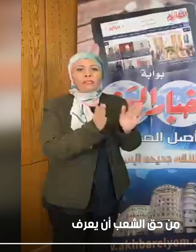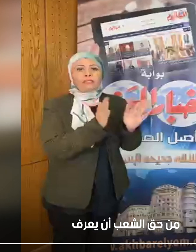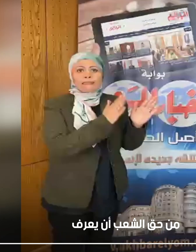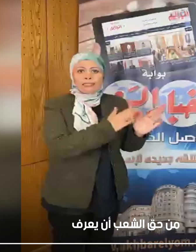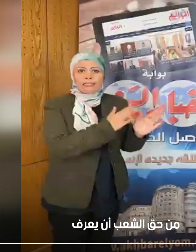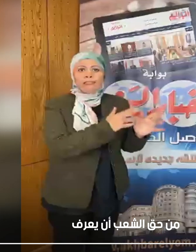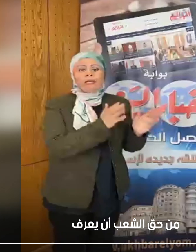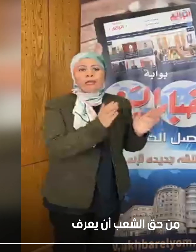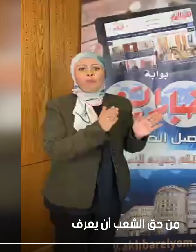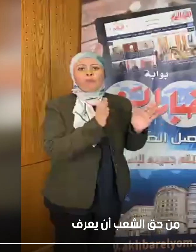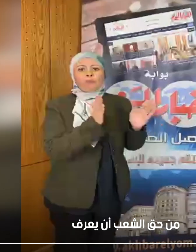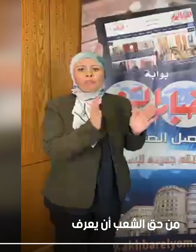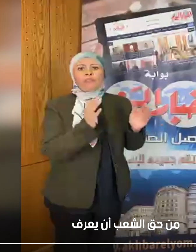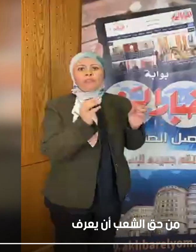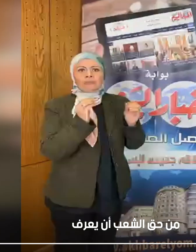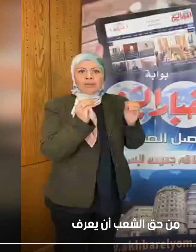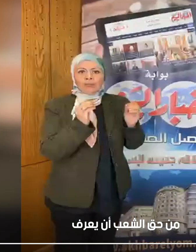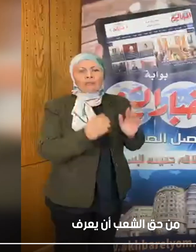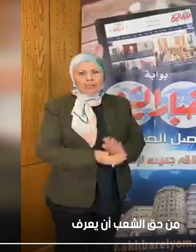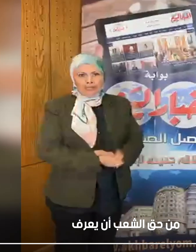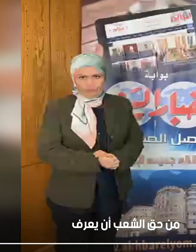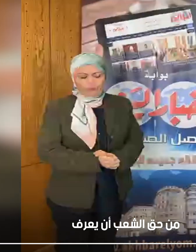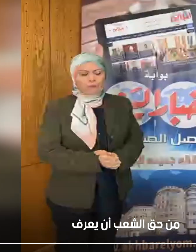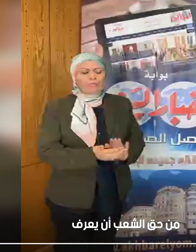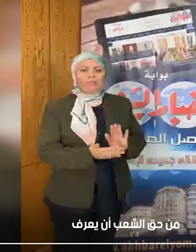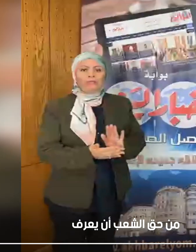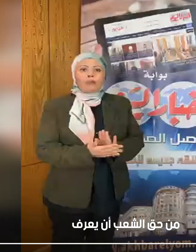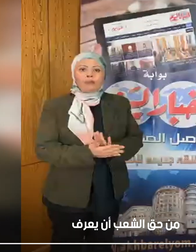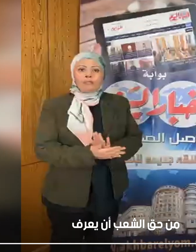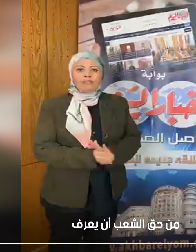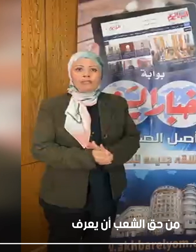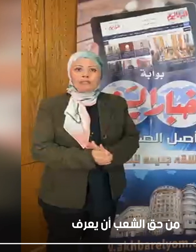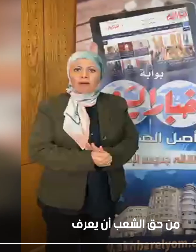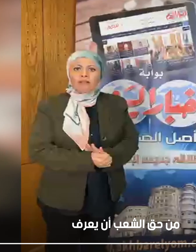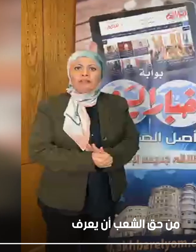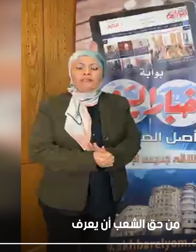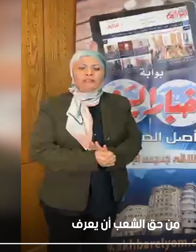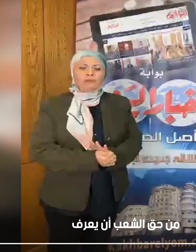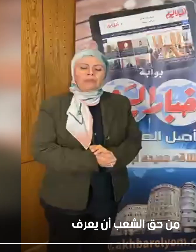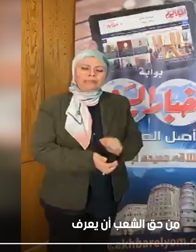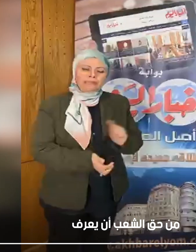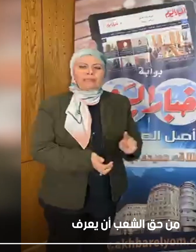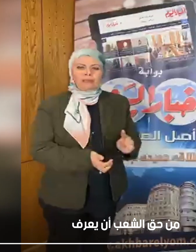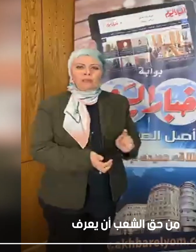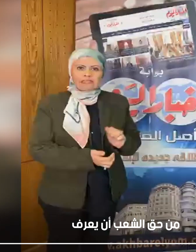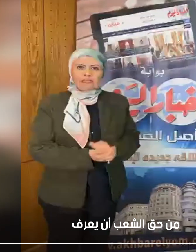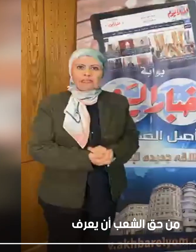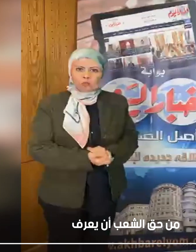الأكثر احتياجا أو من الأولى بالرعاية. النهاردة كان في تصريحات جديدة لوزير